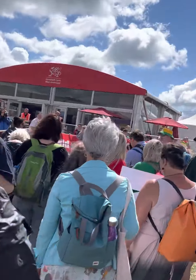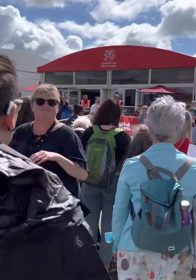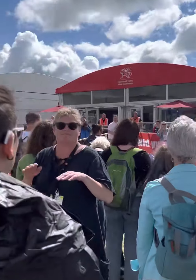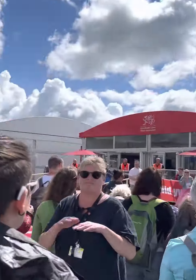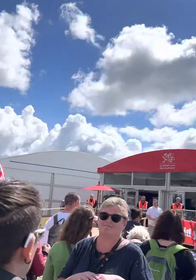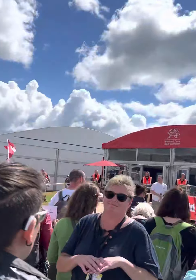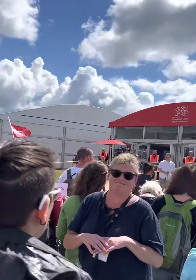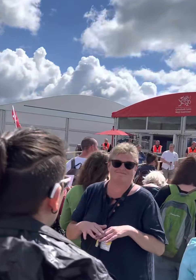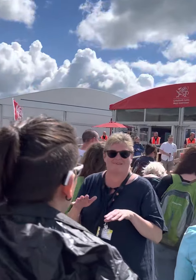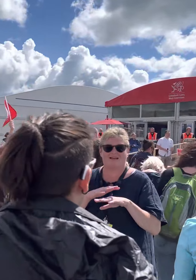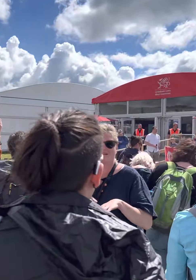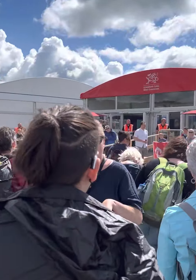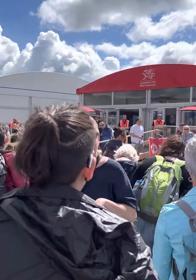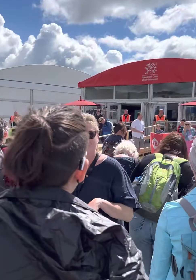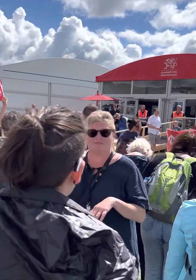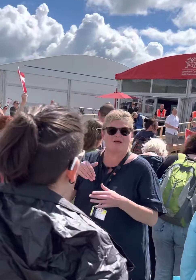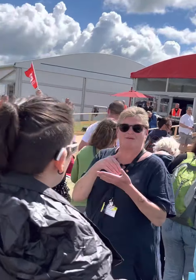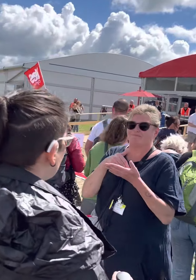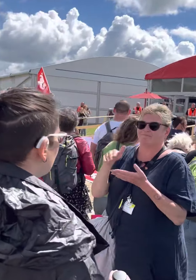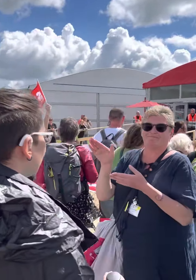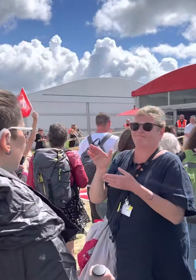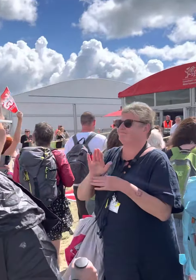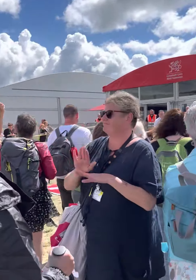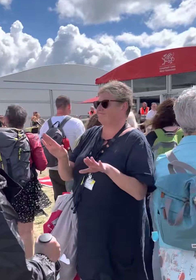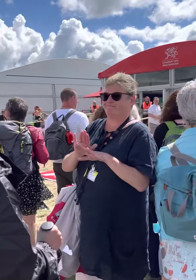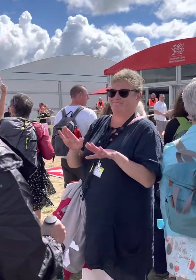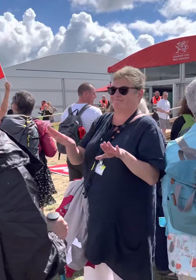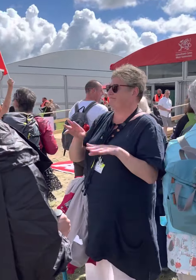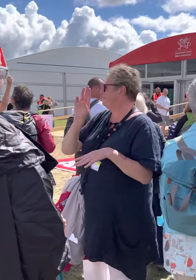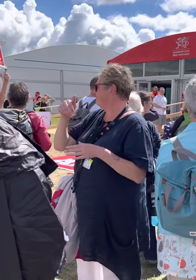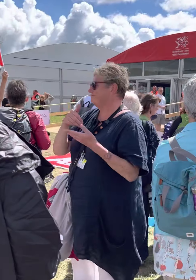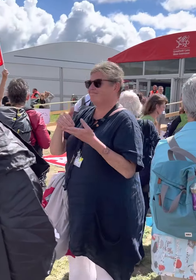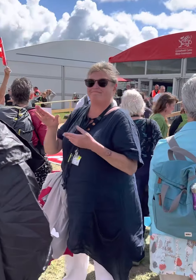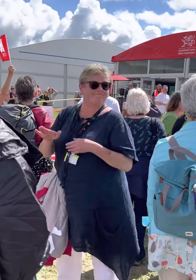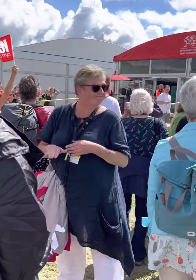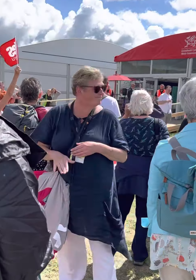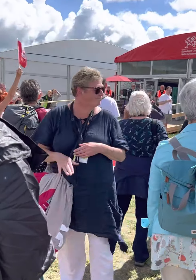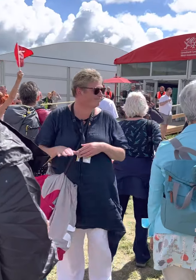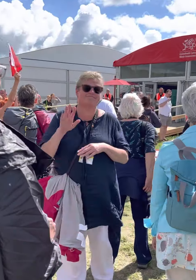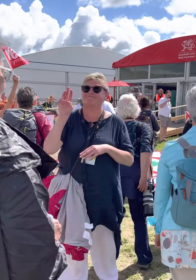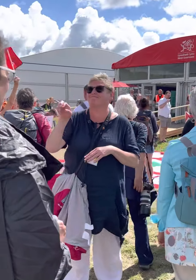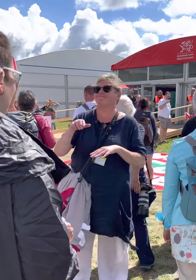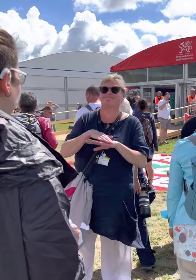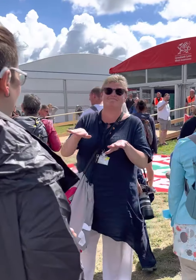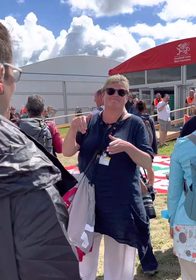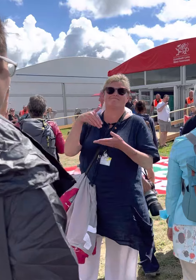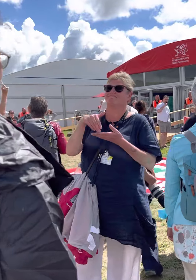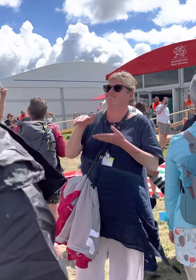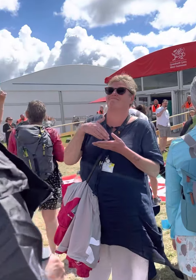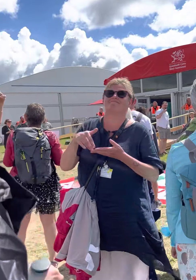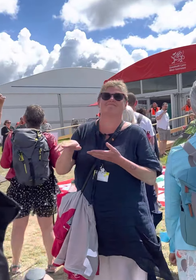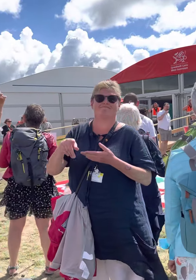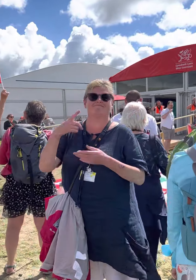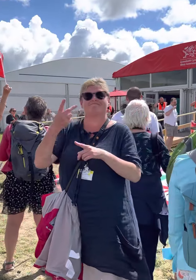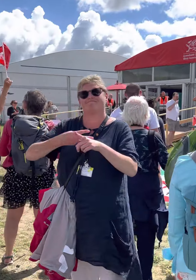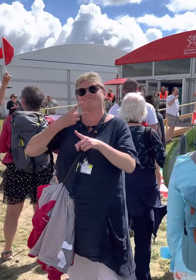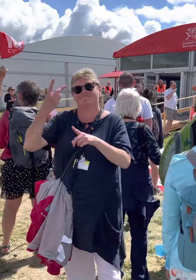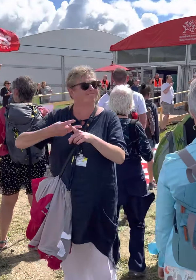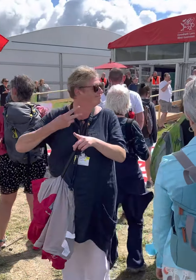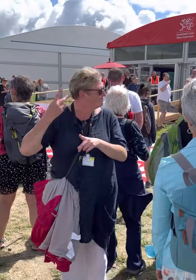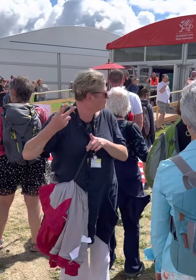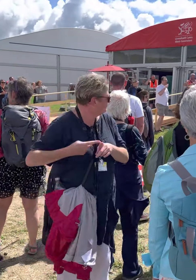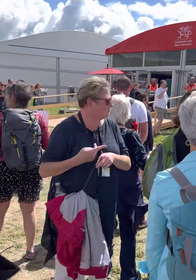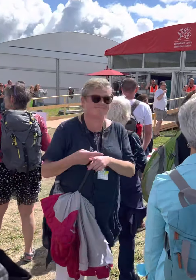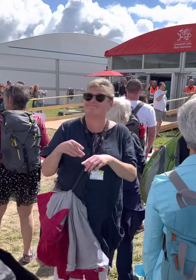Nid yw Cymru ar werth! Nid yw Cymru ar werth! Nid yw Cymru ar werth! Nid yw Cymru ar werth! Nid